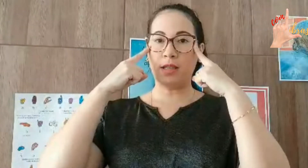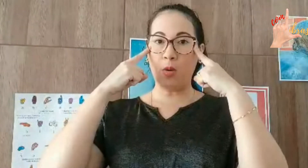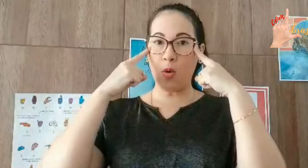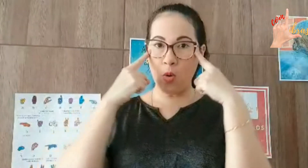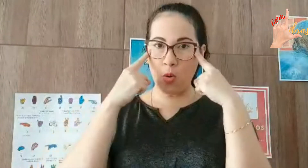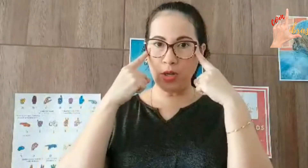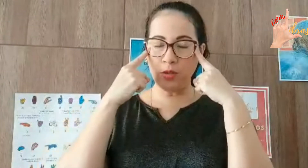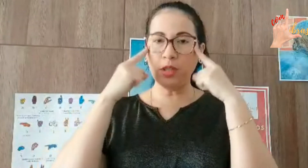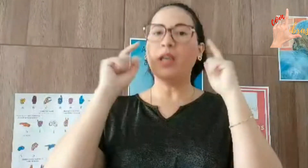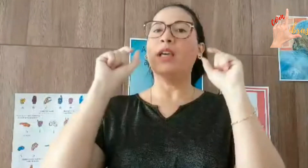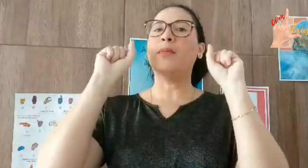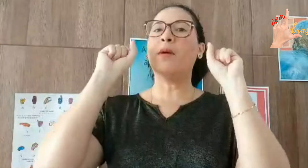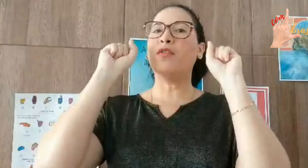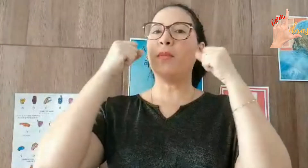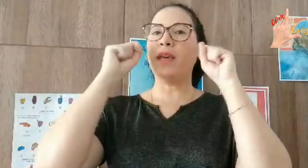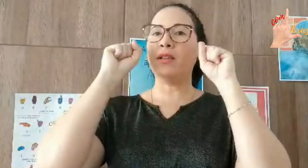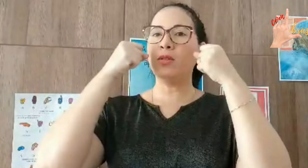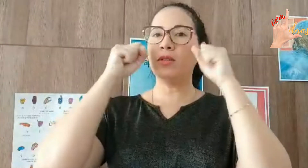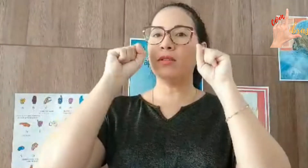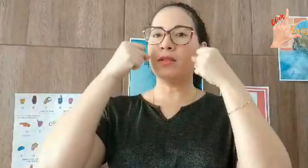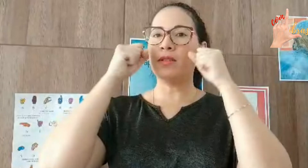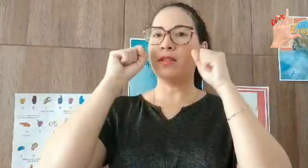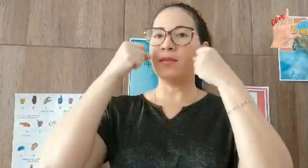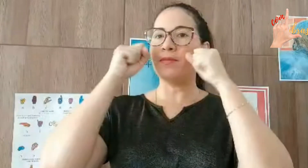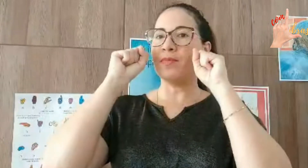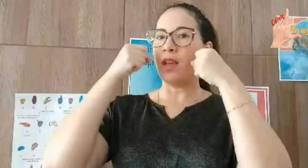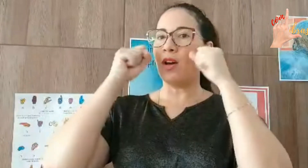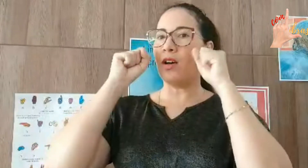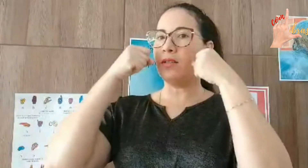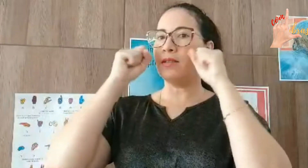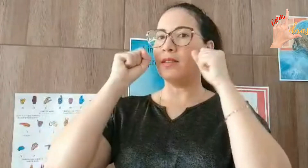articulação, olho e movimento, ó,